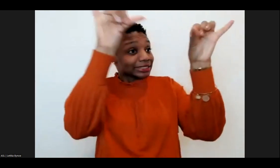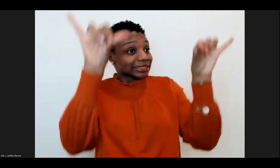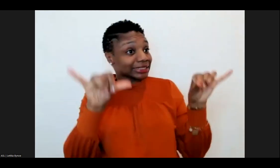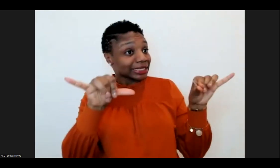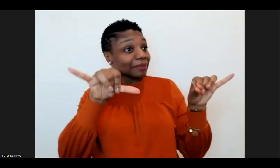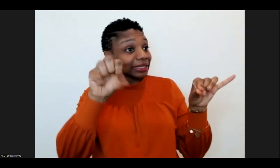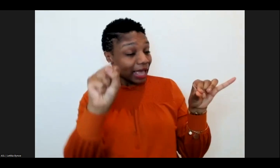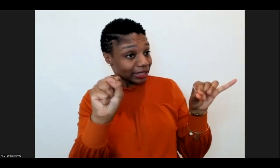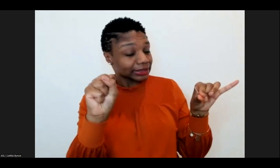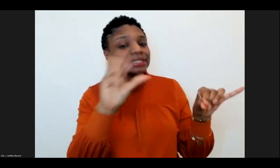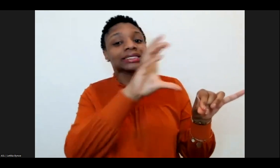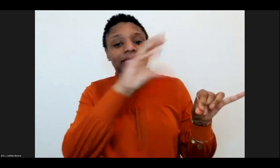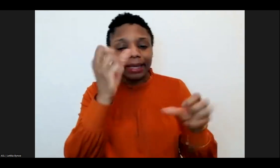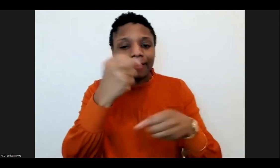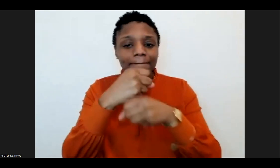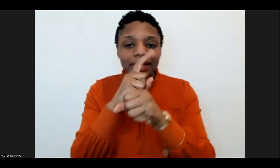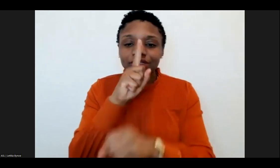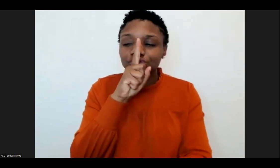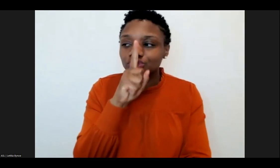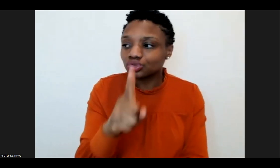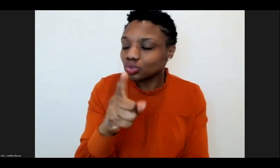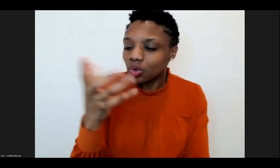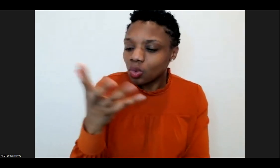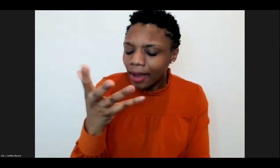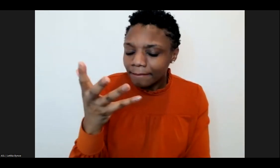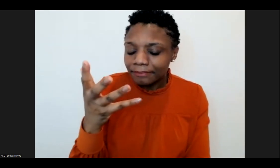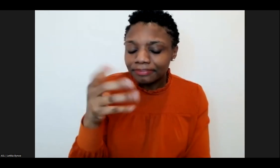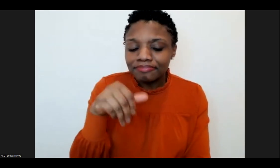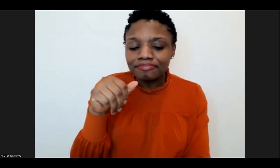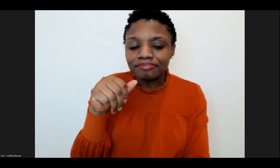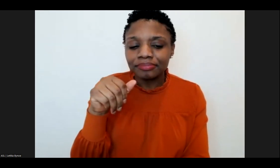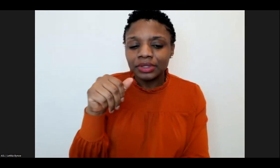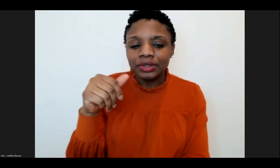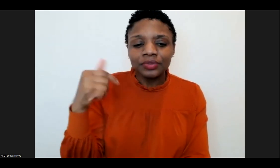el sistema de permisos pero asegurándose